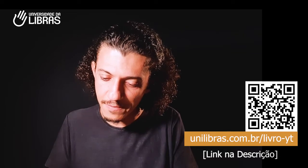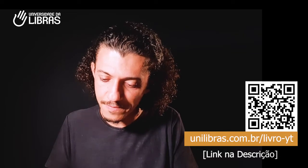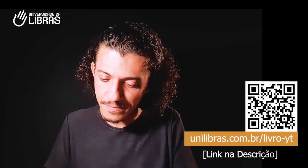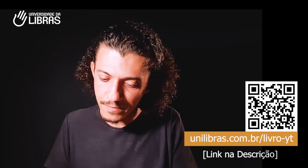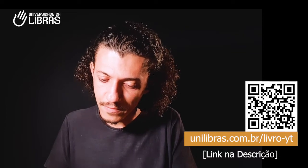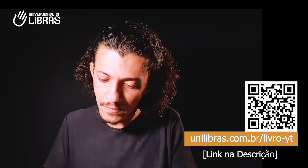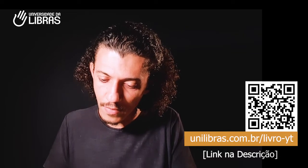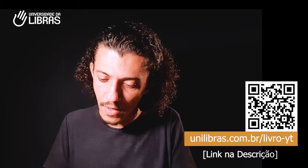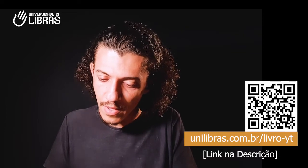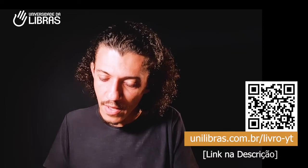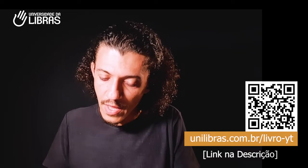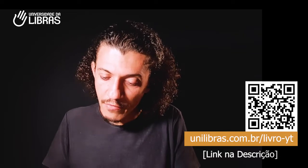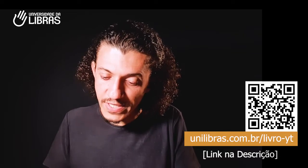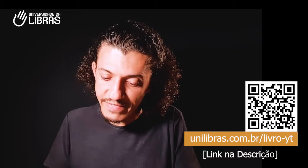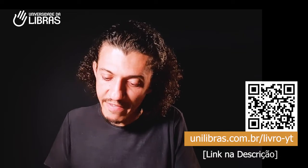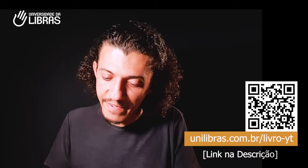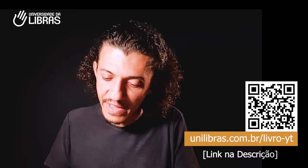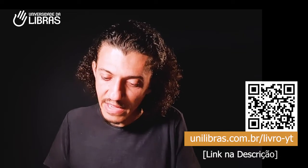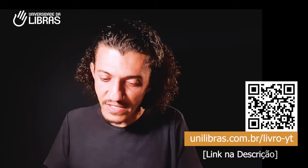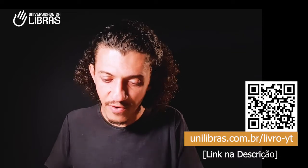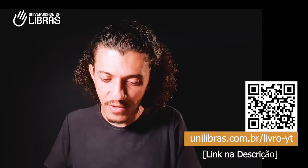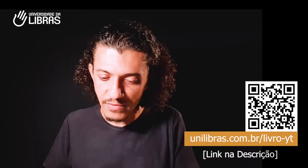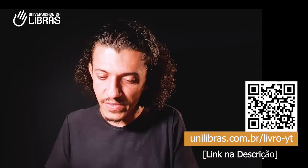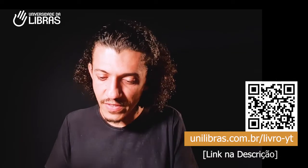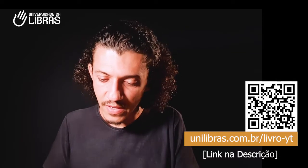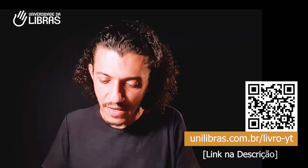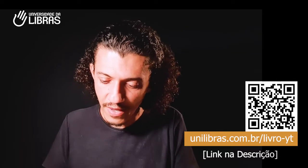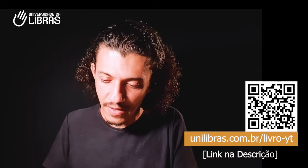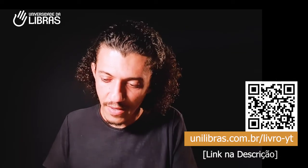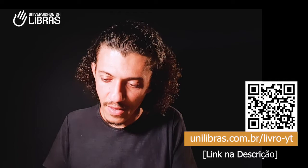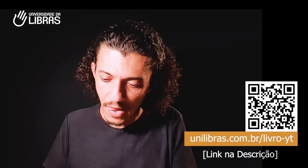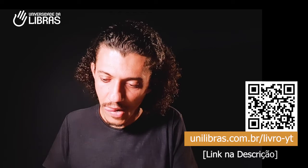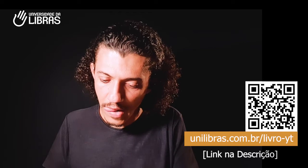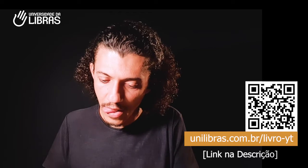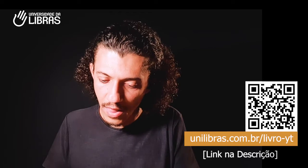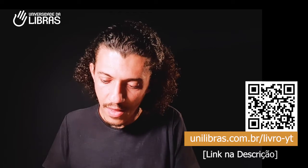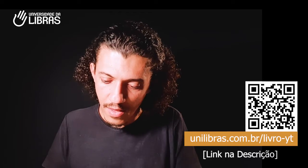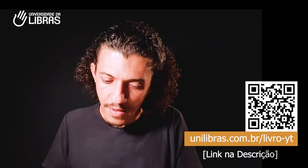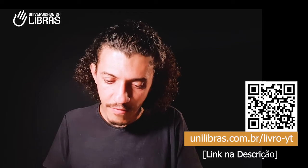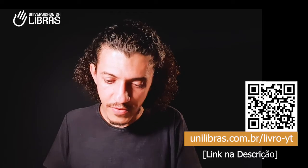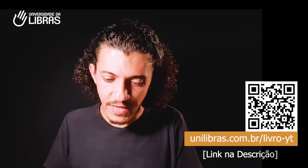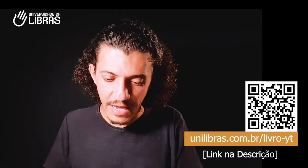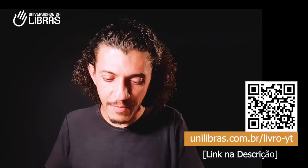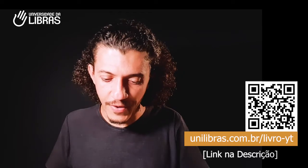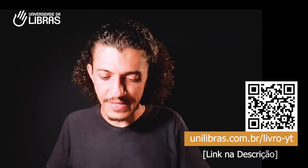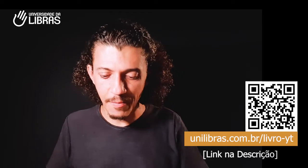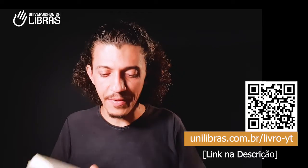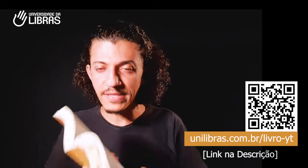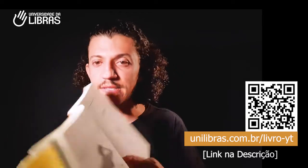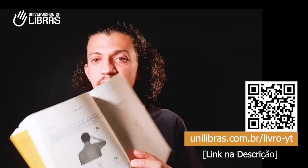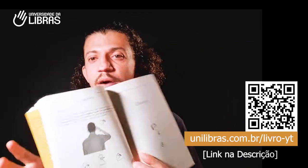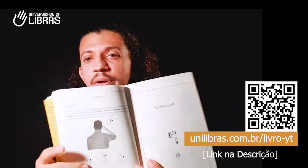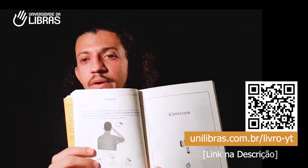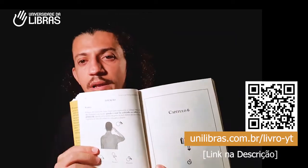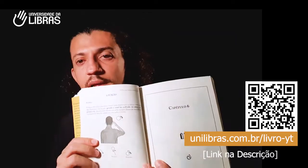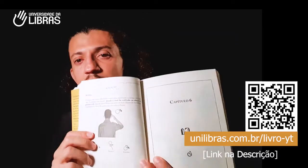aqui ó E você vai vir das fotos né se você aqui por exemplo nesse sinal aqui